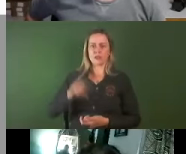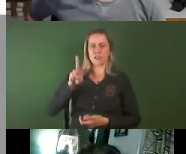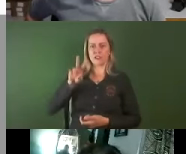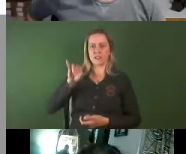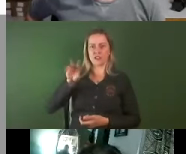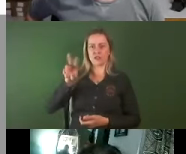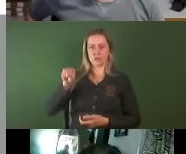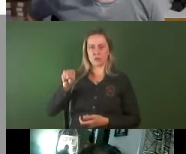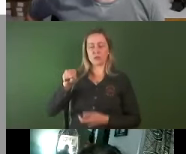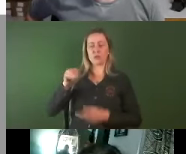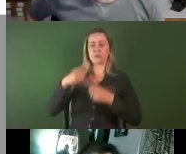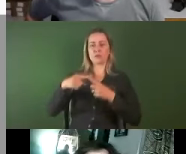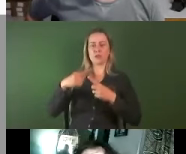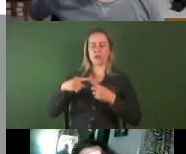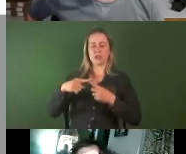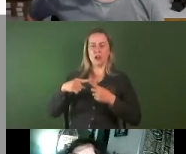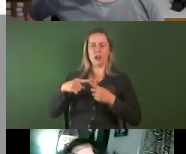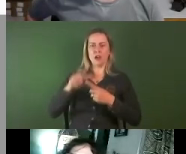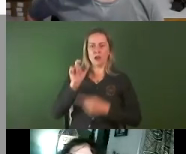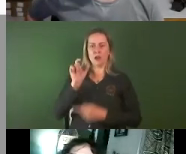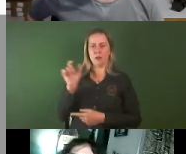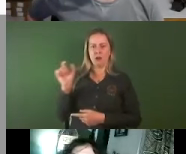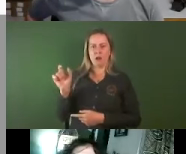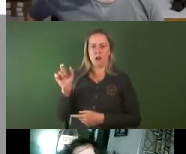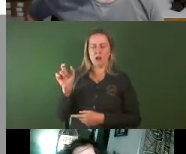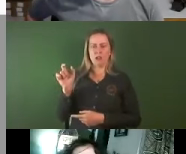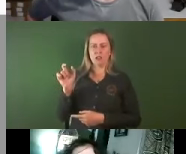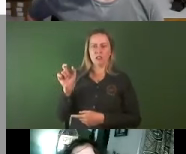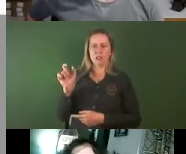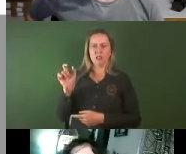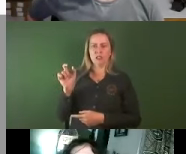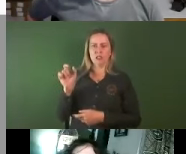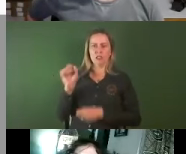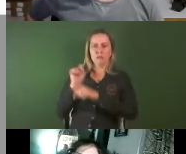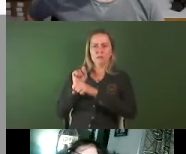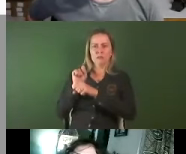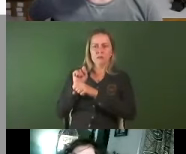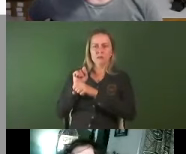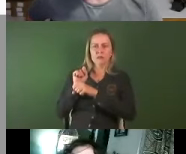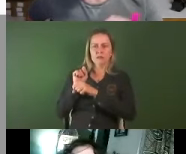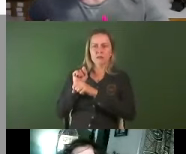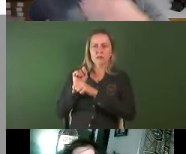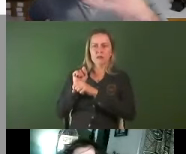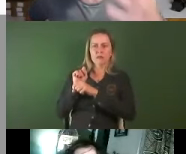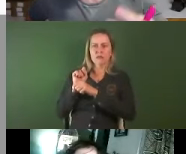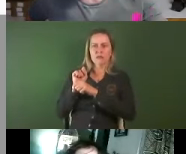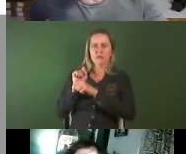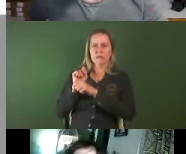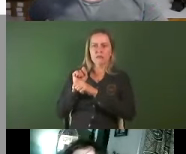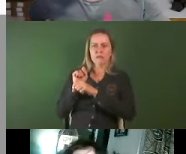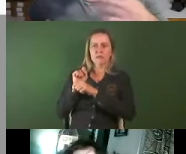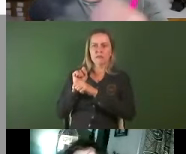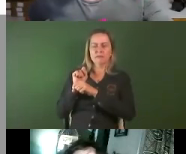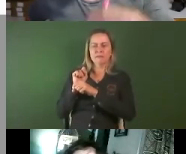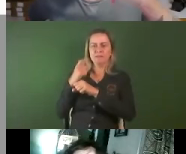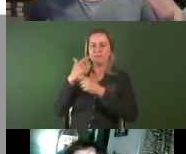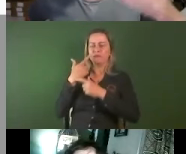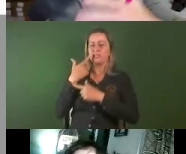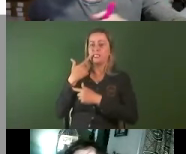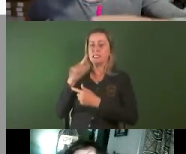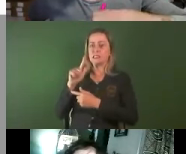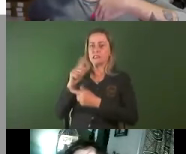português, porque é a palavra usada no Esperanto, né? Que é uma língua que se criou, acreditando-se